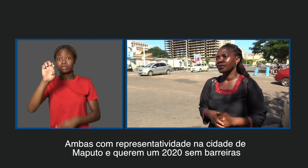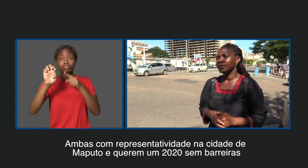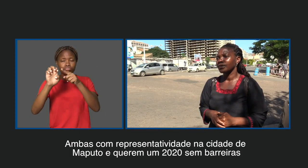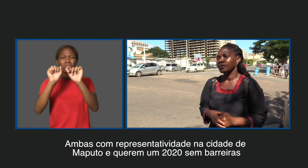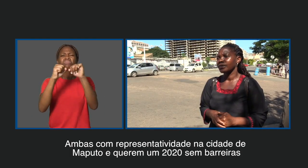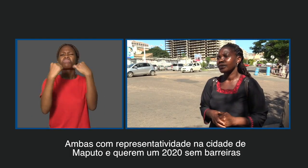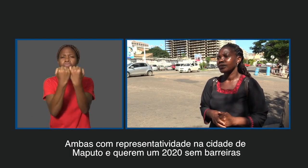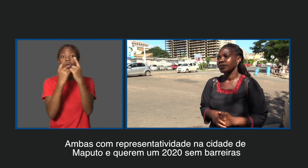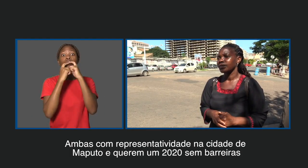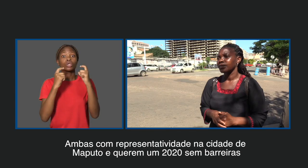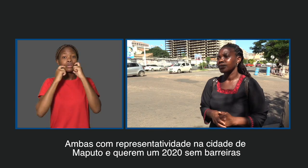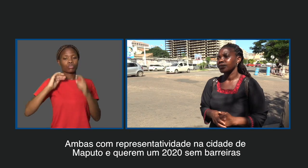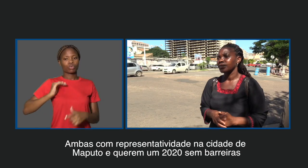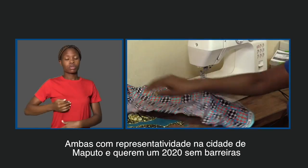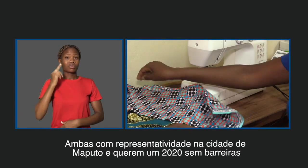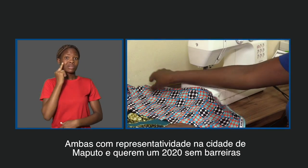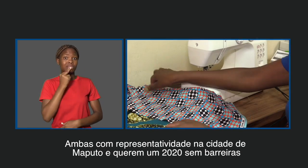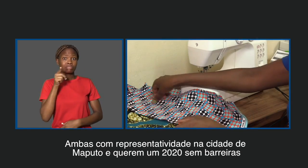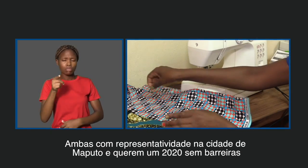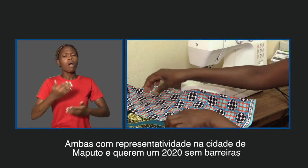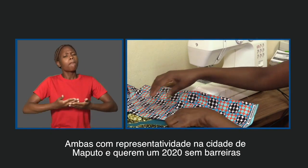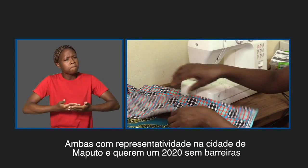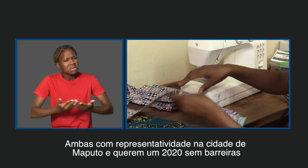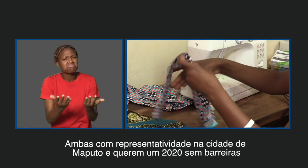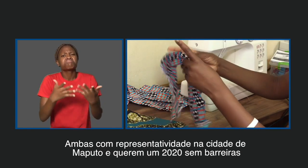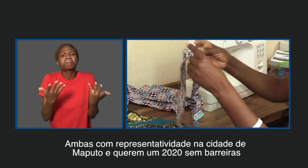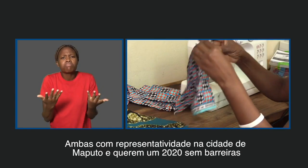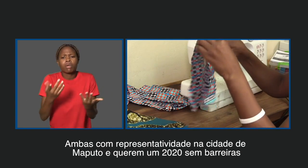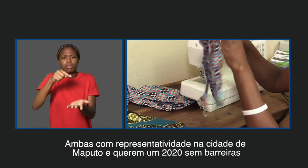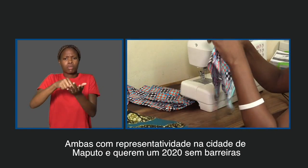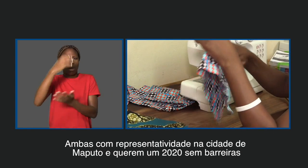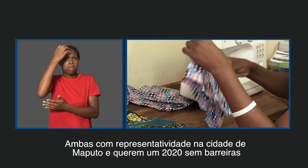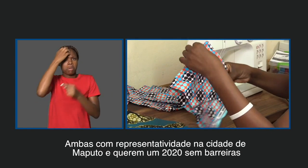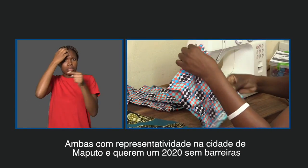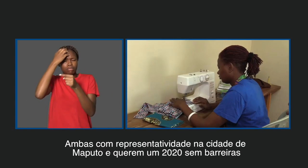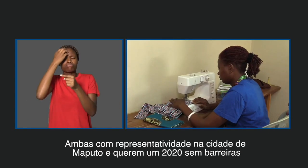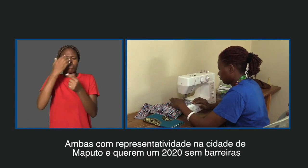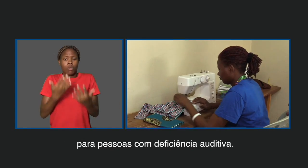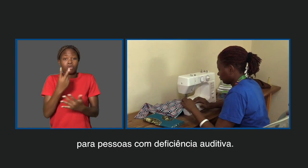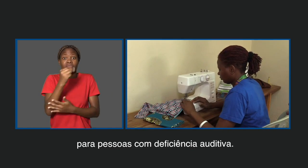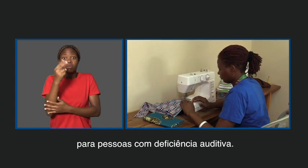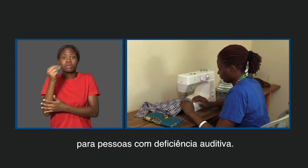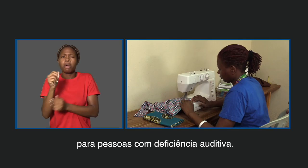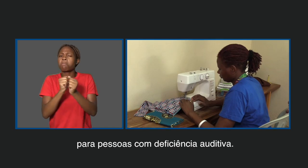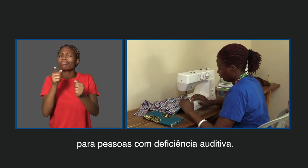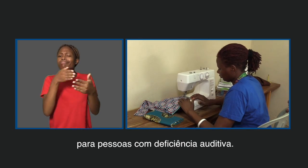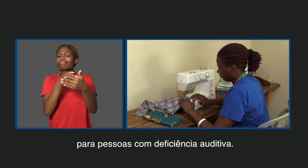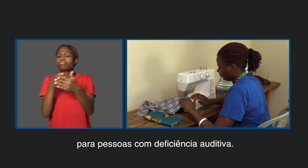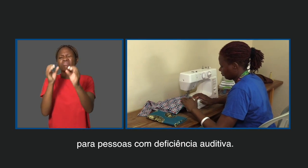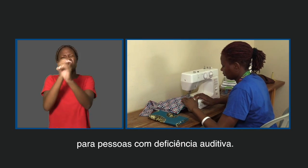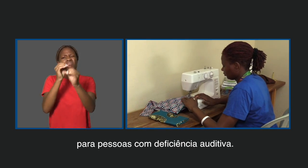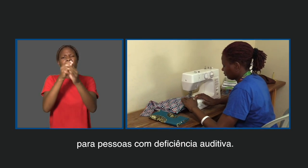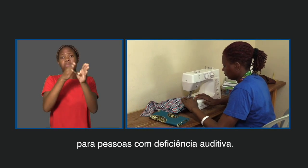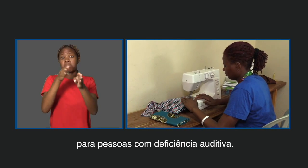ambas com representatividade na cidade de Maputo, que querem um 2020 sem barreiras para as pessoas com